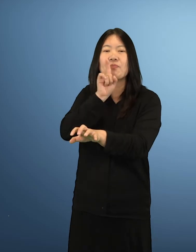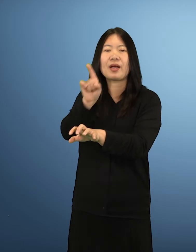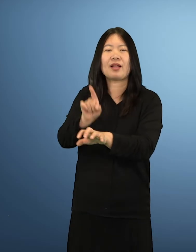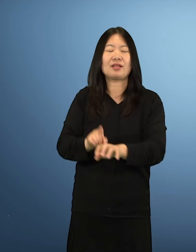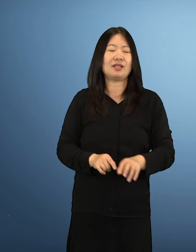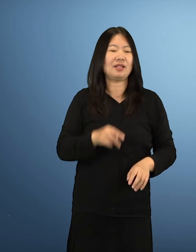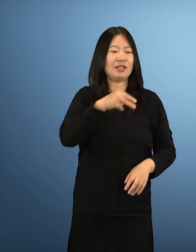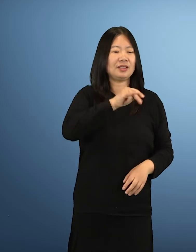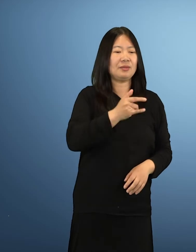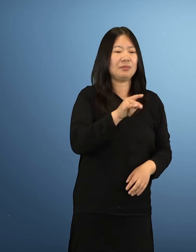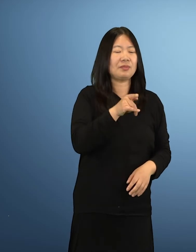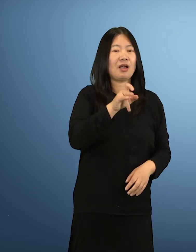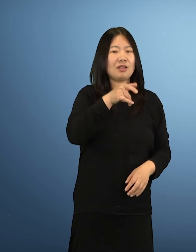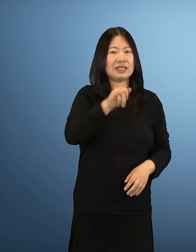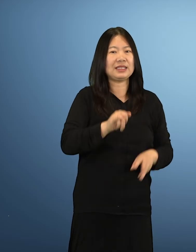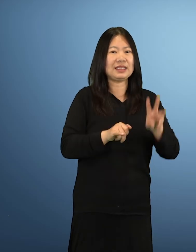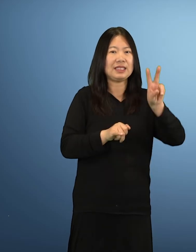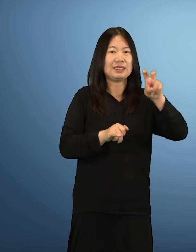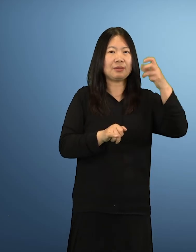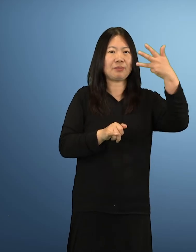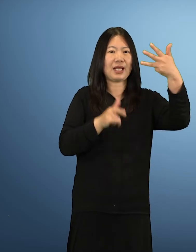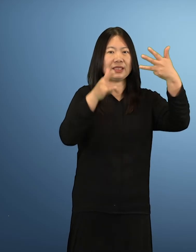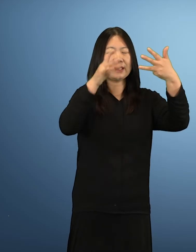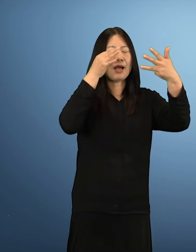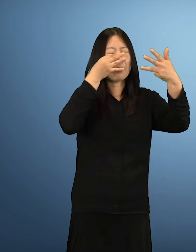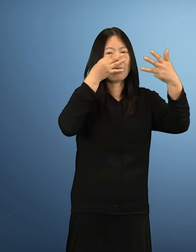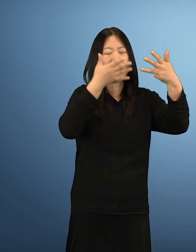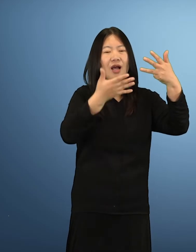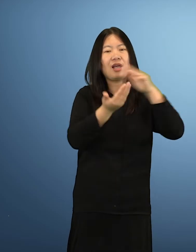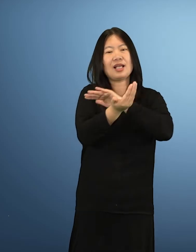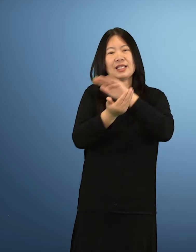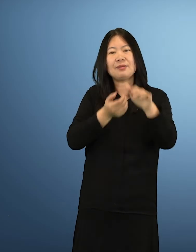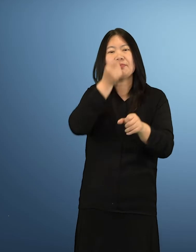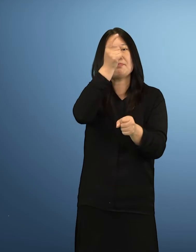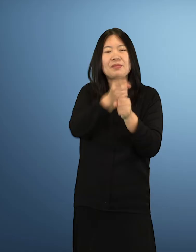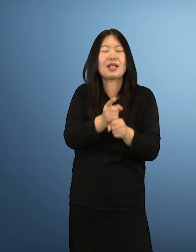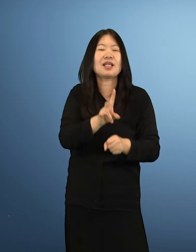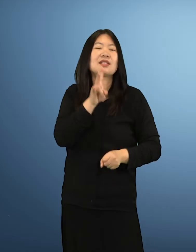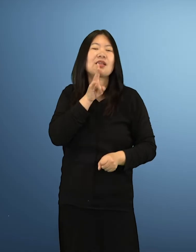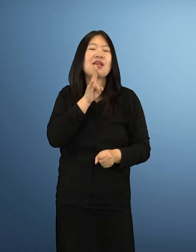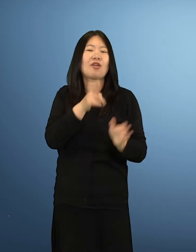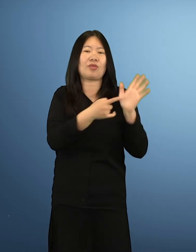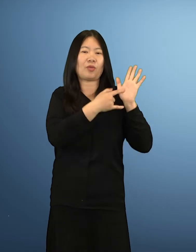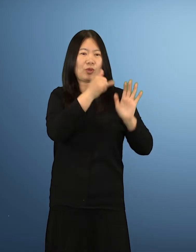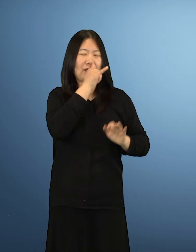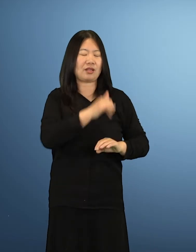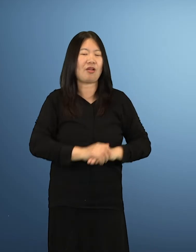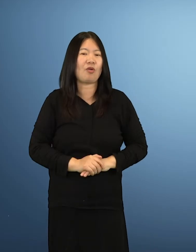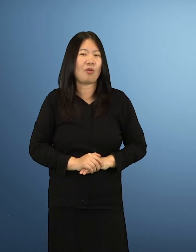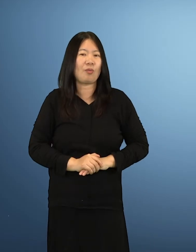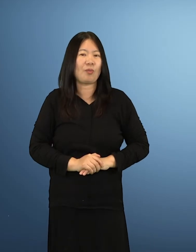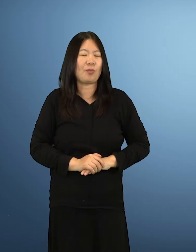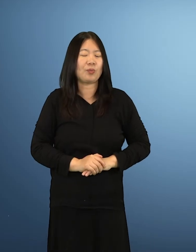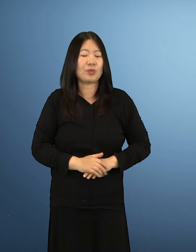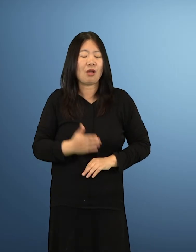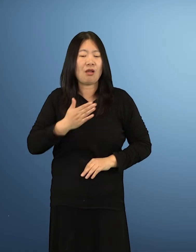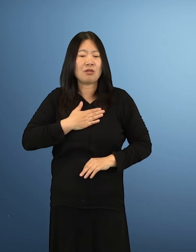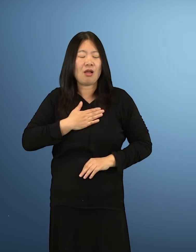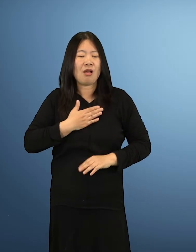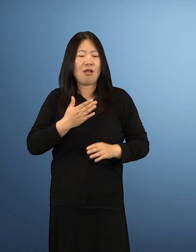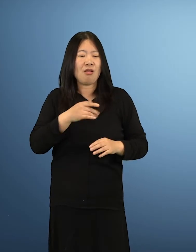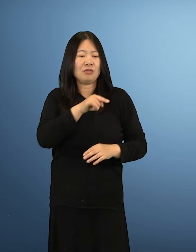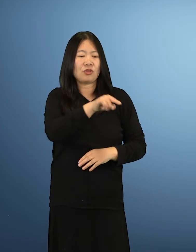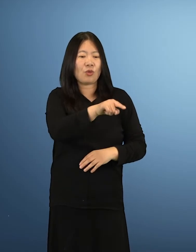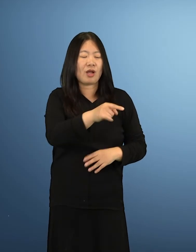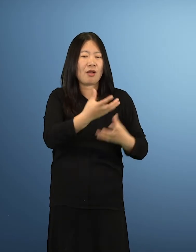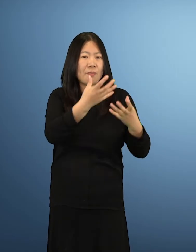띄워주실까요? 여기에 보면 이미 그 예언이 소개되어 있죠. 내가 많은 종자를,